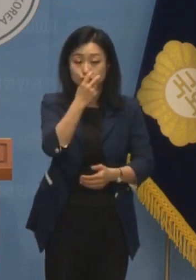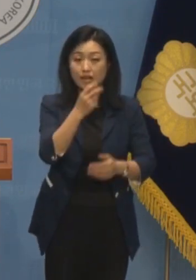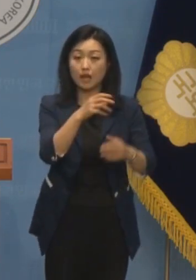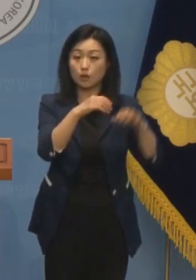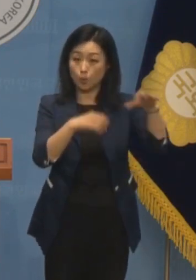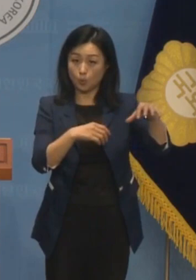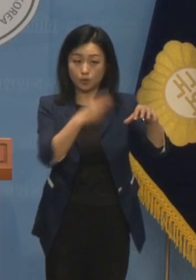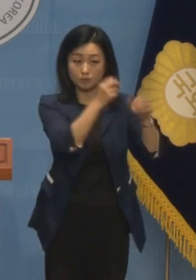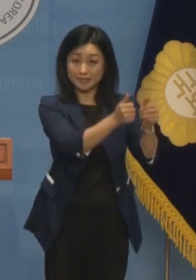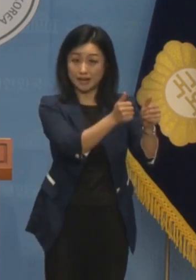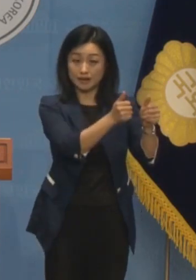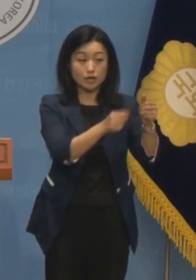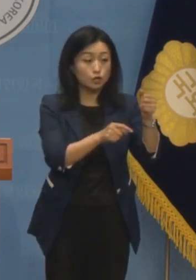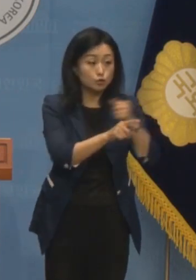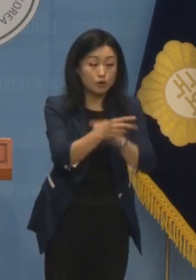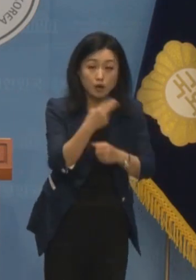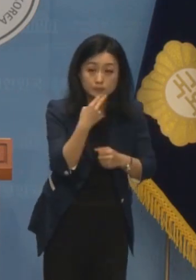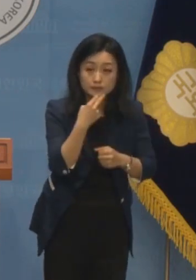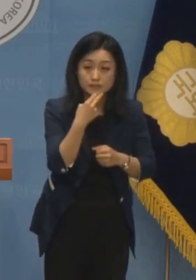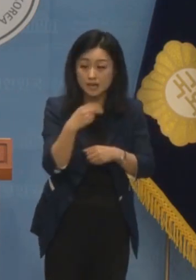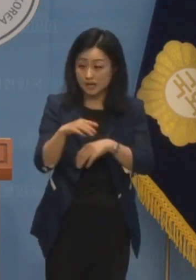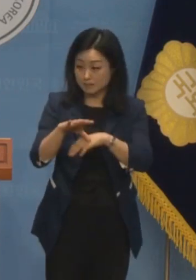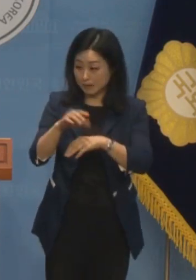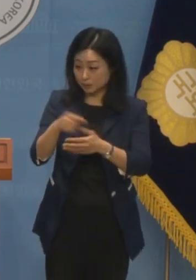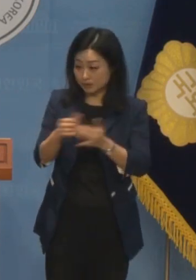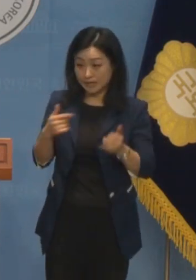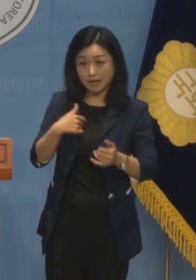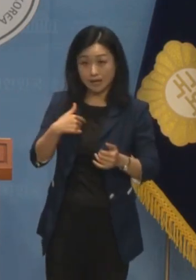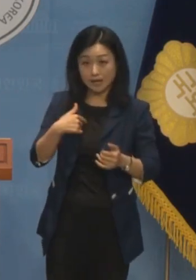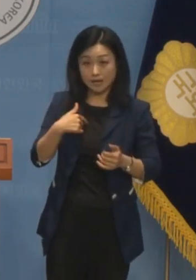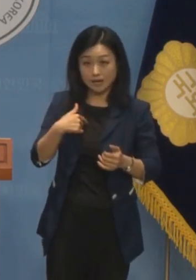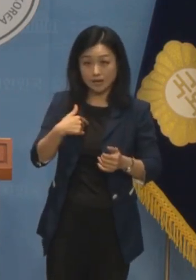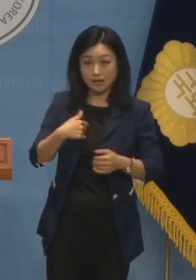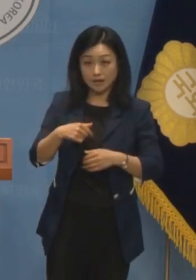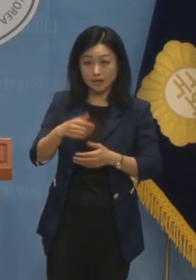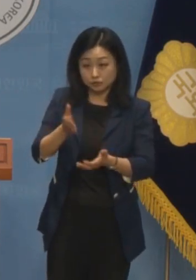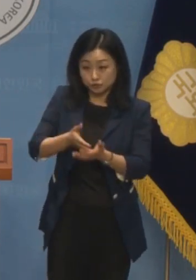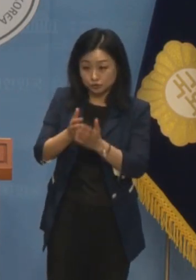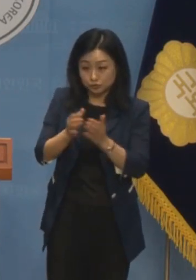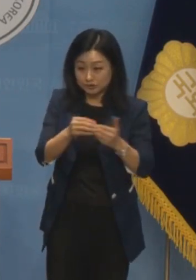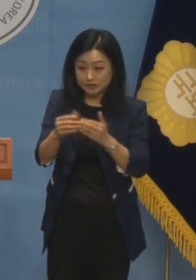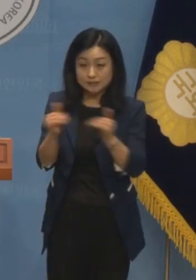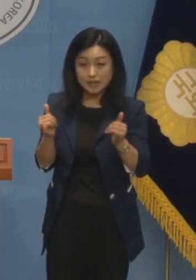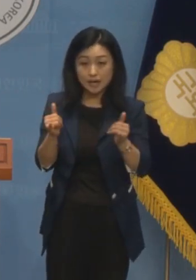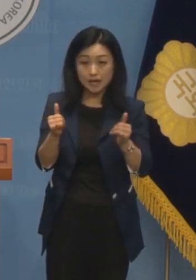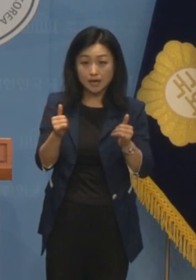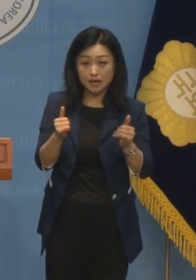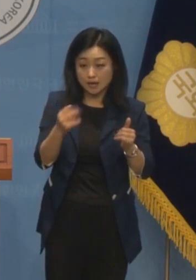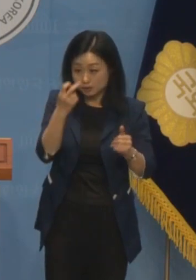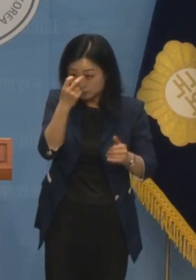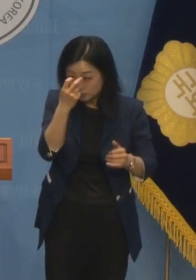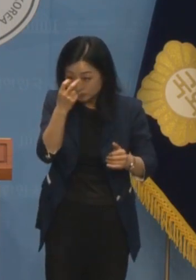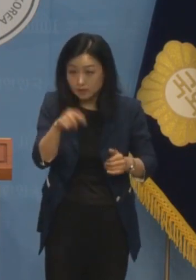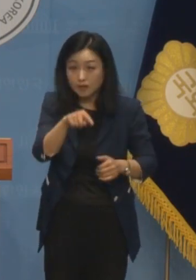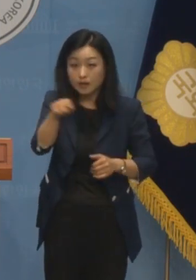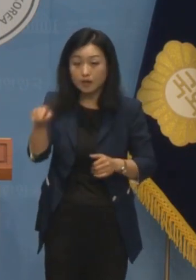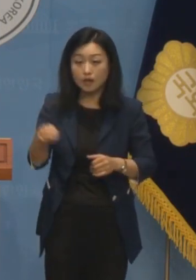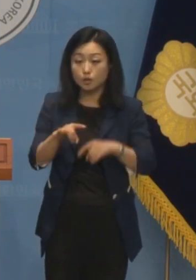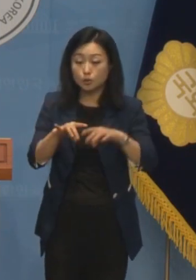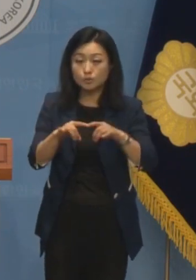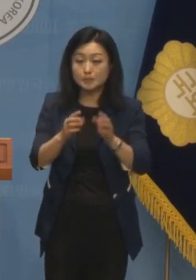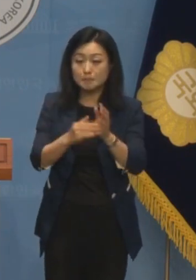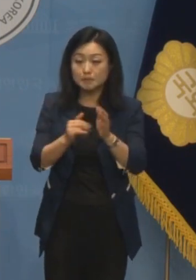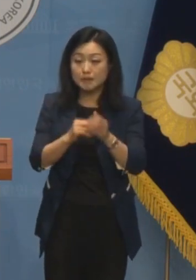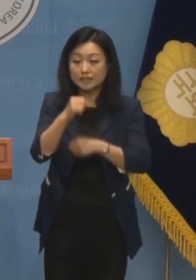수사기관이 정당한 이유 없이 언론인의 통신자료를 조회했다면 이는 언론 자유에 대한 위협이자 통신 비밀의 자유를